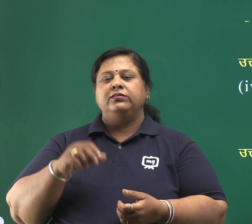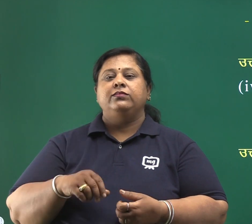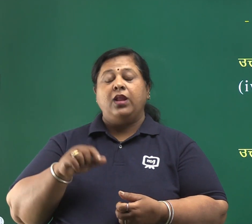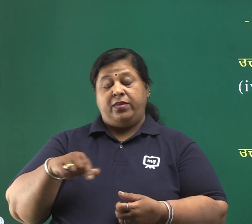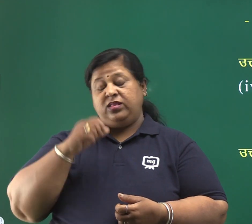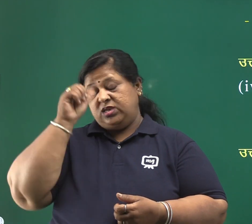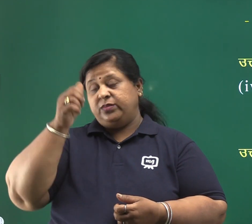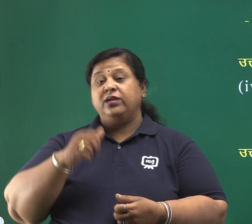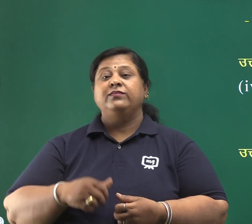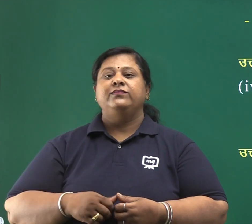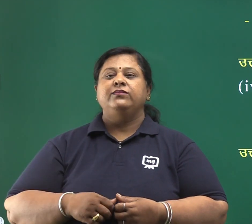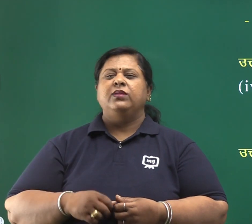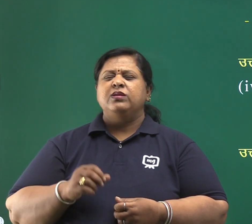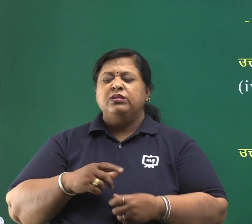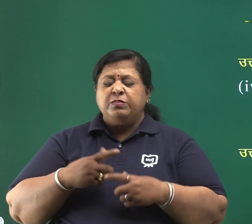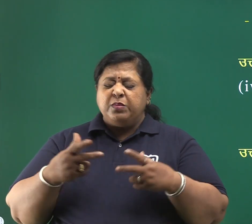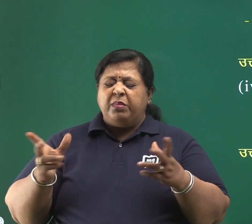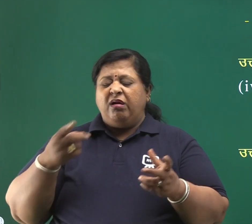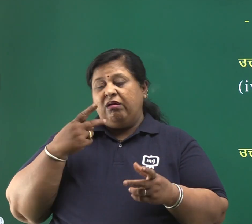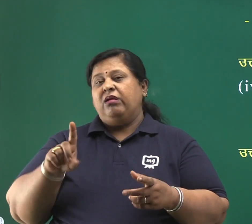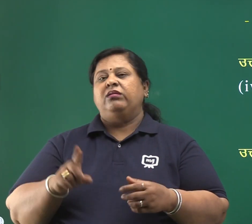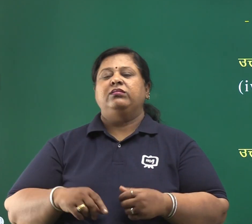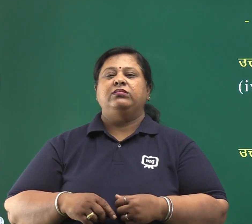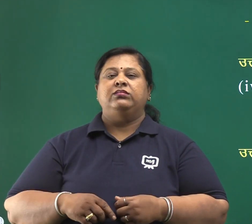हमारे देश में सबसे बड़ा कारण